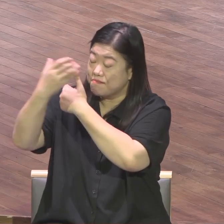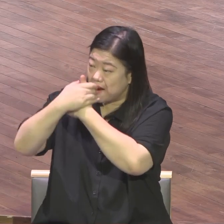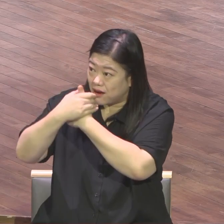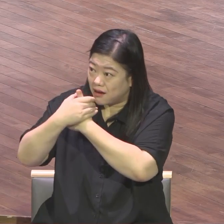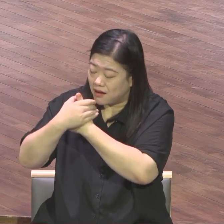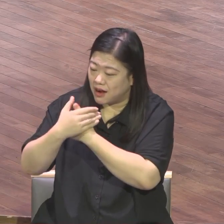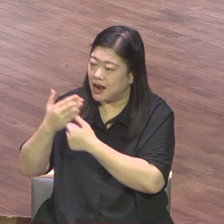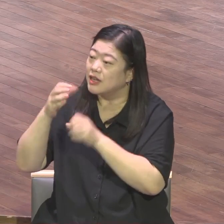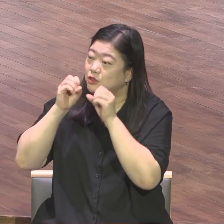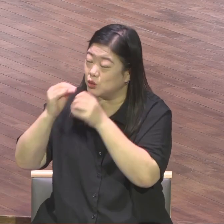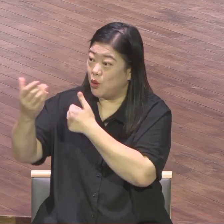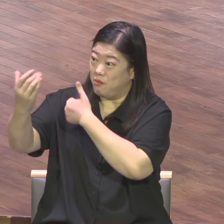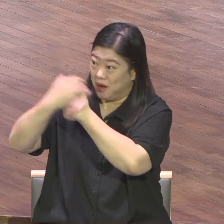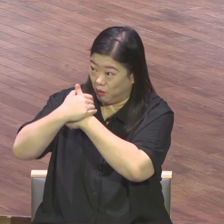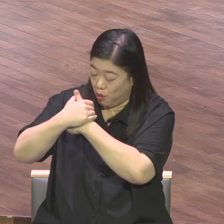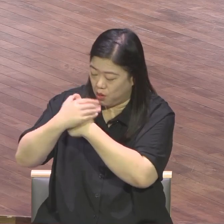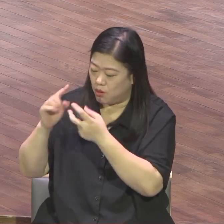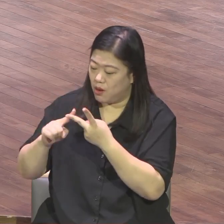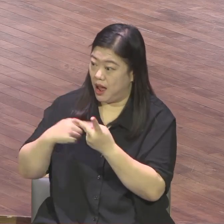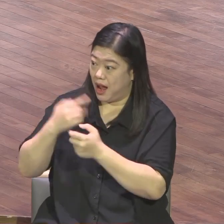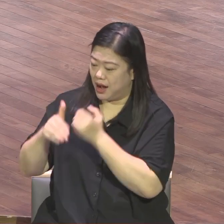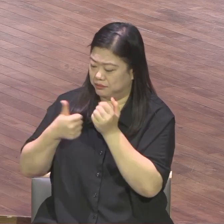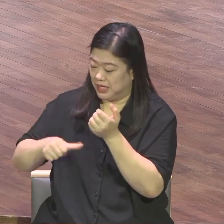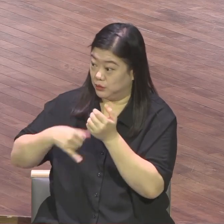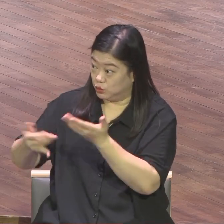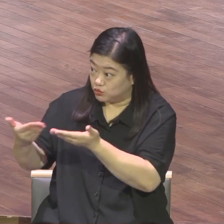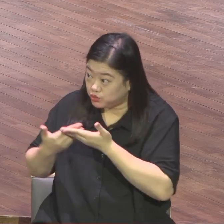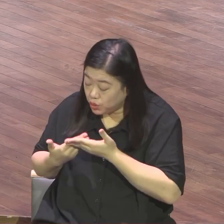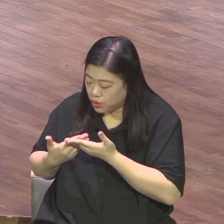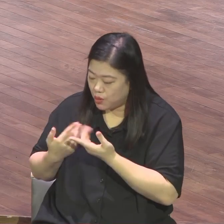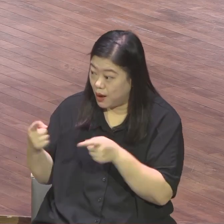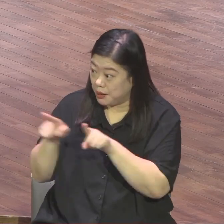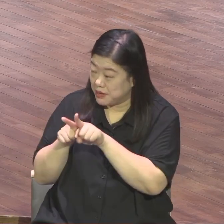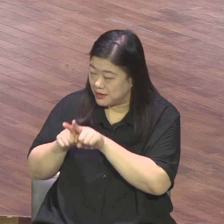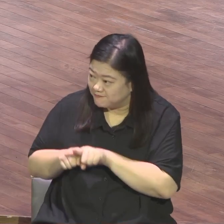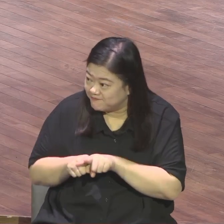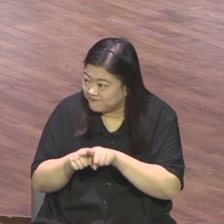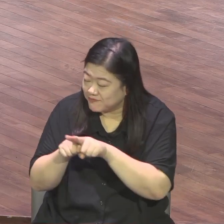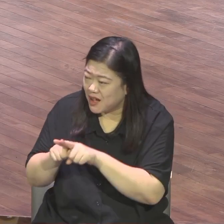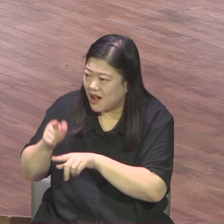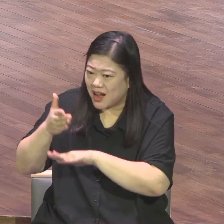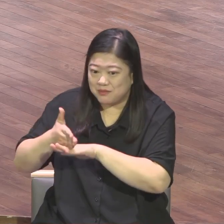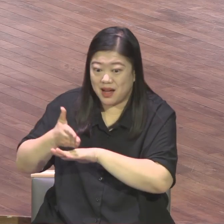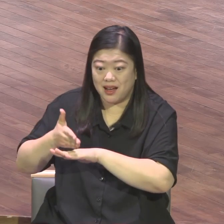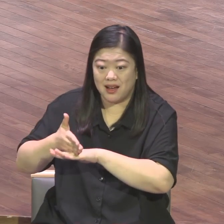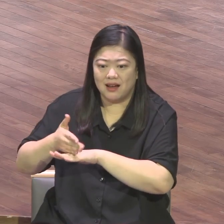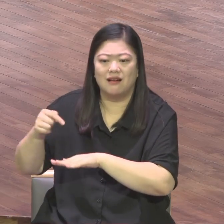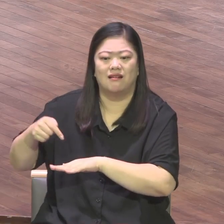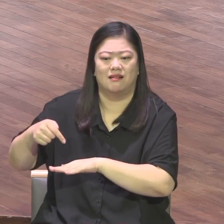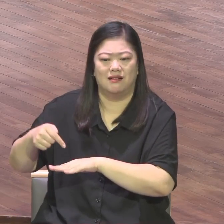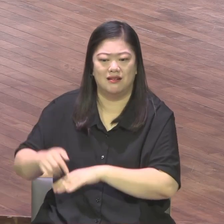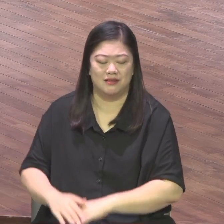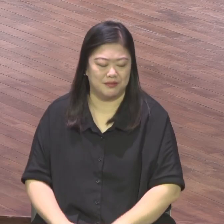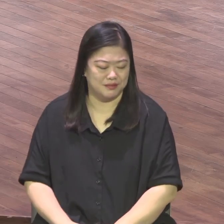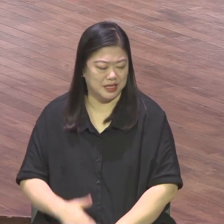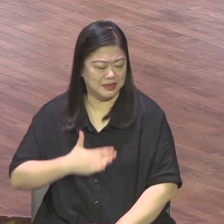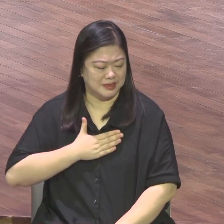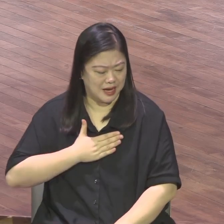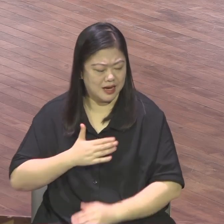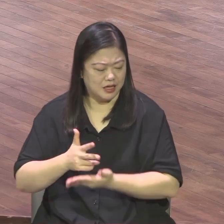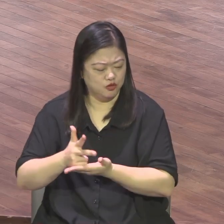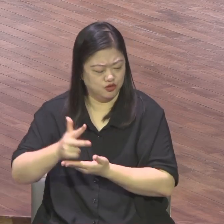하심을 체험하는 행복의 원천, 이게 지속의 힘이었어요. 그래서 내가 달려갈 길과 주 예수께 받은